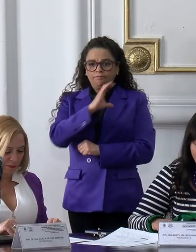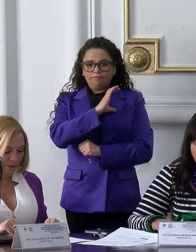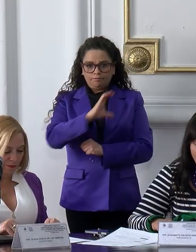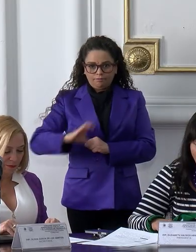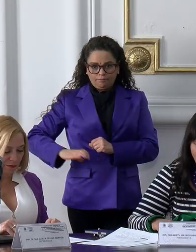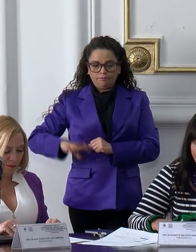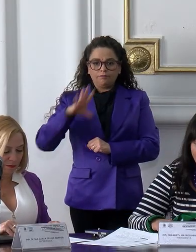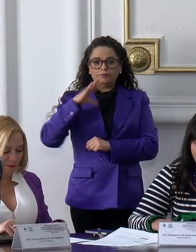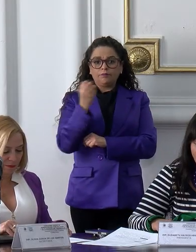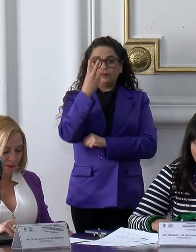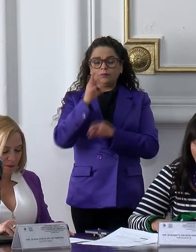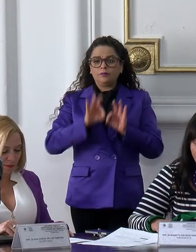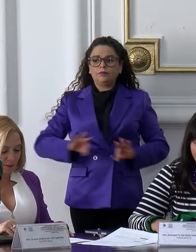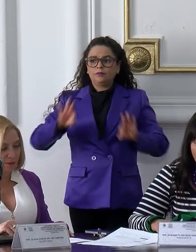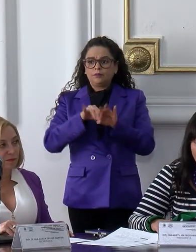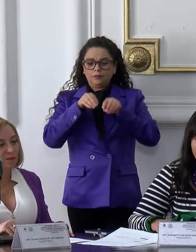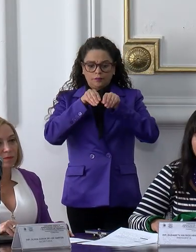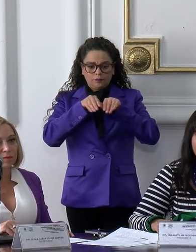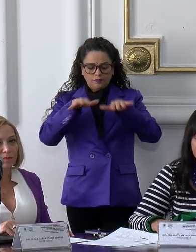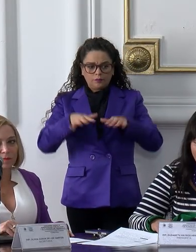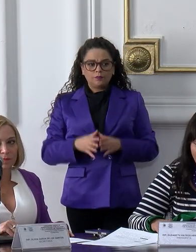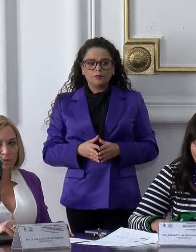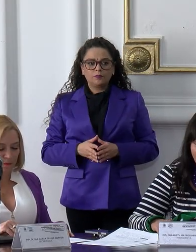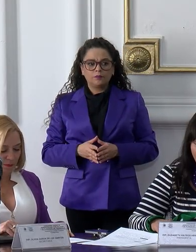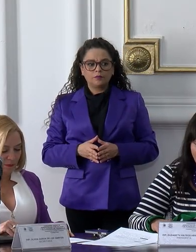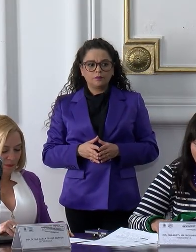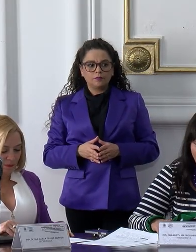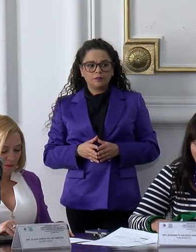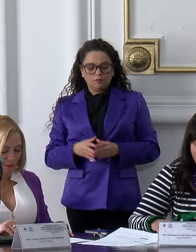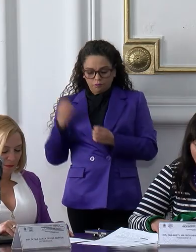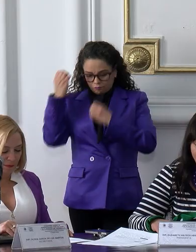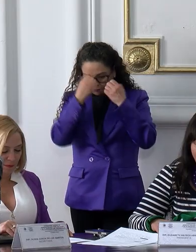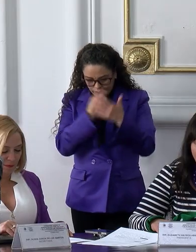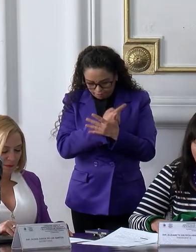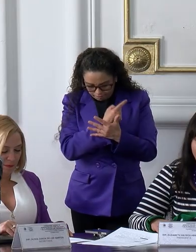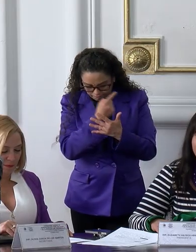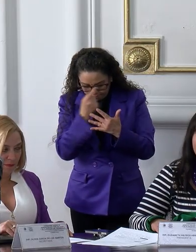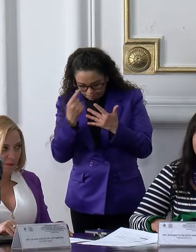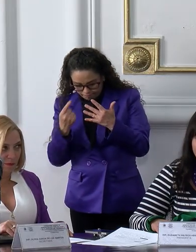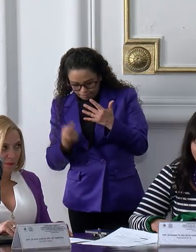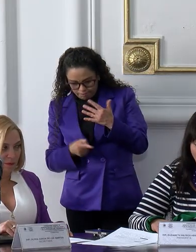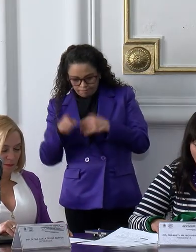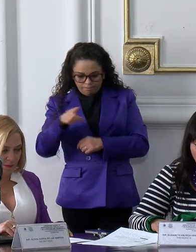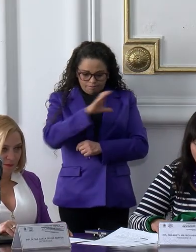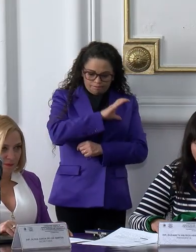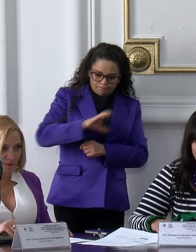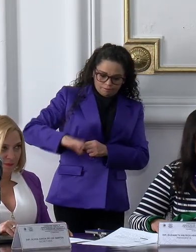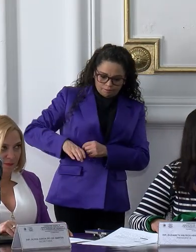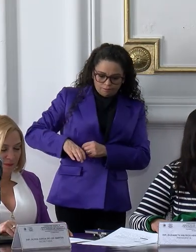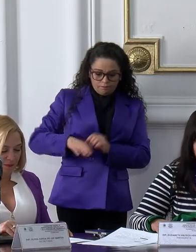de 3 instrumentos claves de información que permitieron analizar de manera objetiva la idoneidad de las candidaturas,